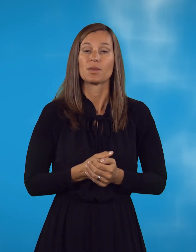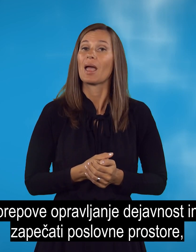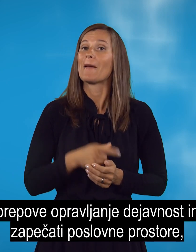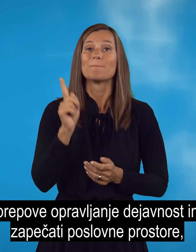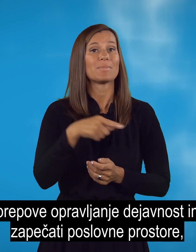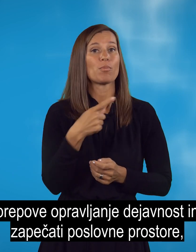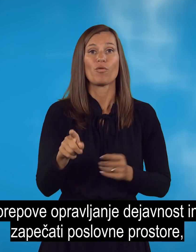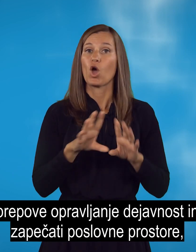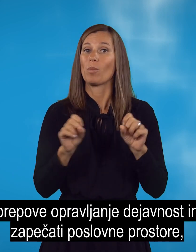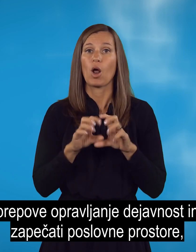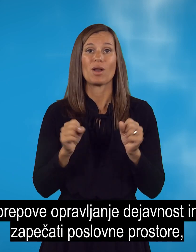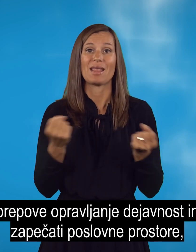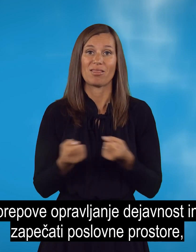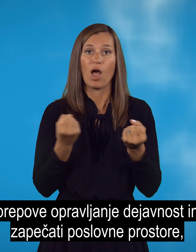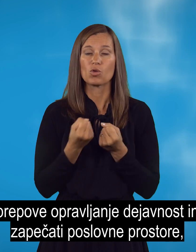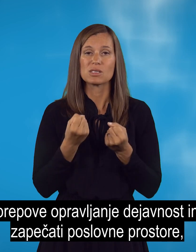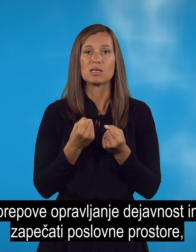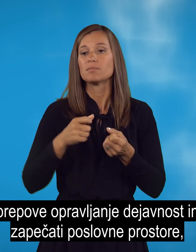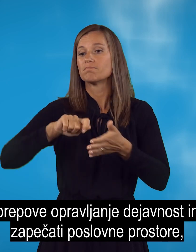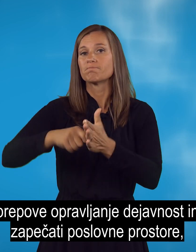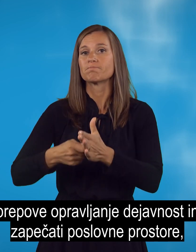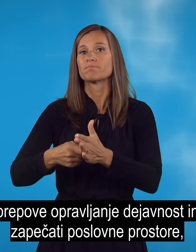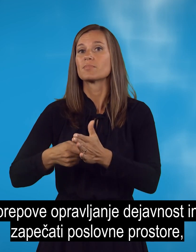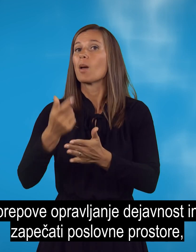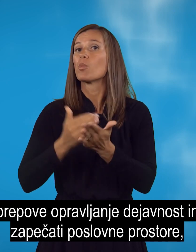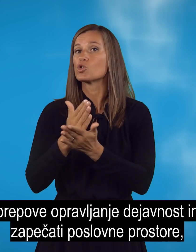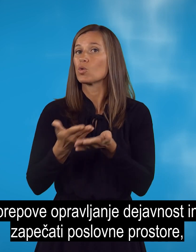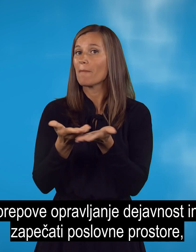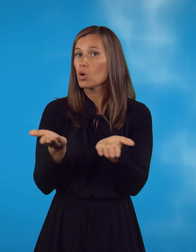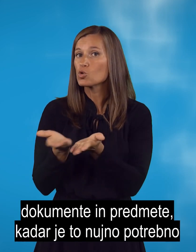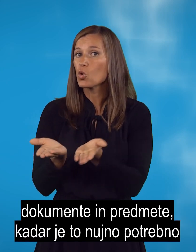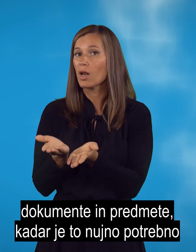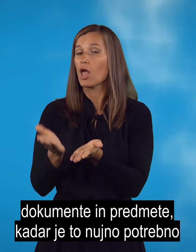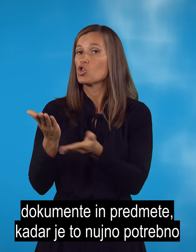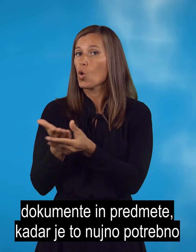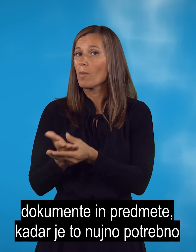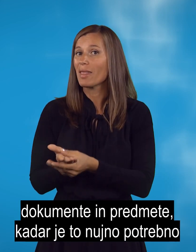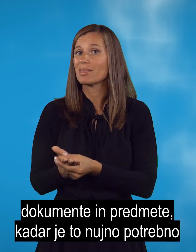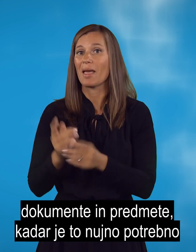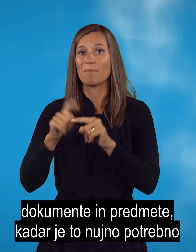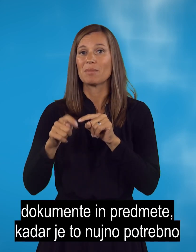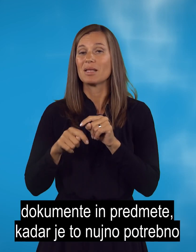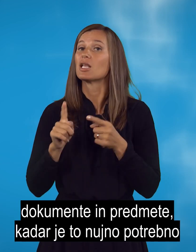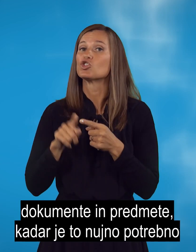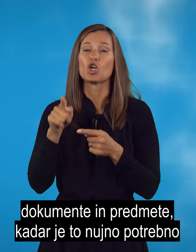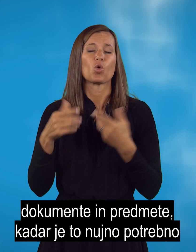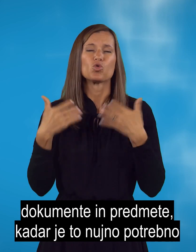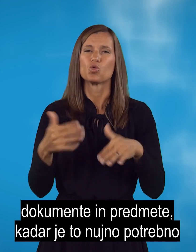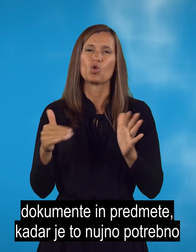Prepove opravljanje dejavnosti in zapečati poslovne prostore, dokumente in predmete, kadar je to nujno potrebno